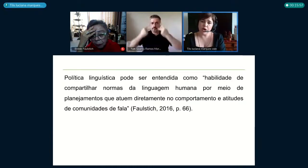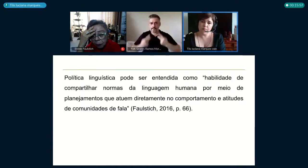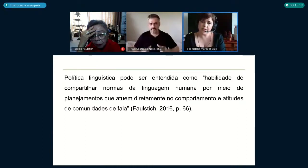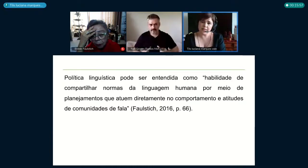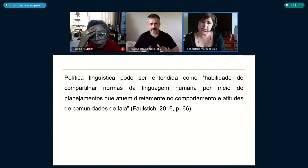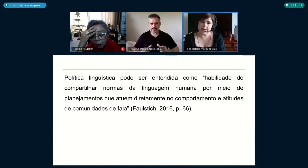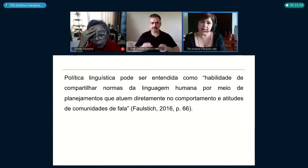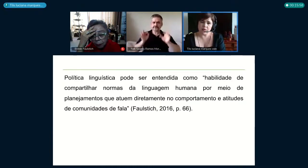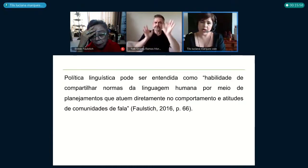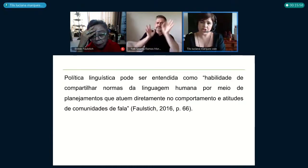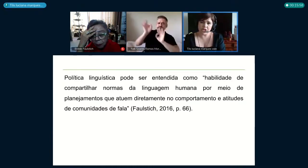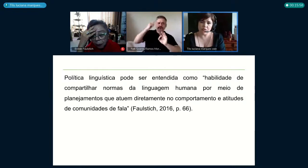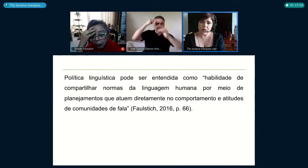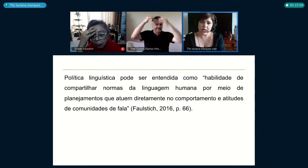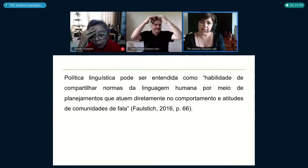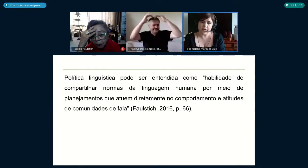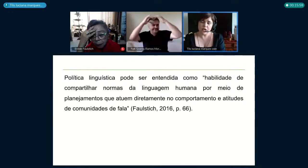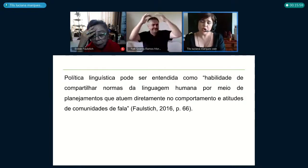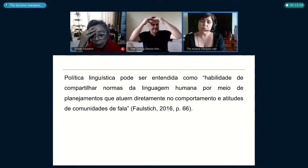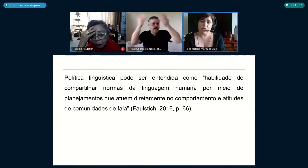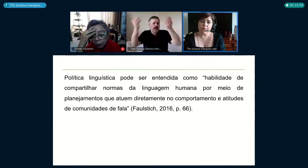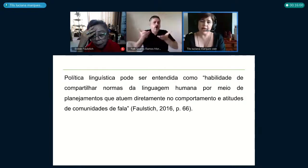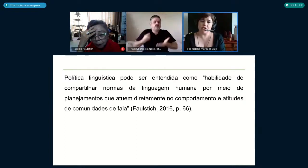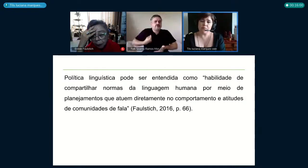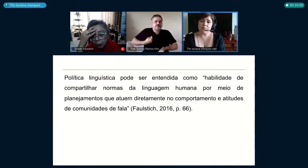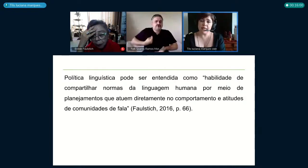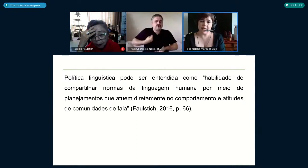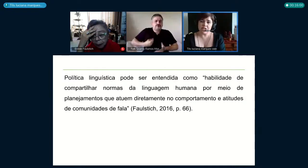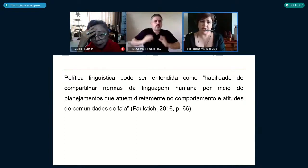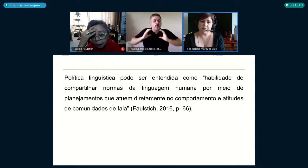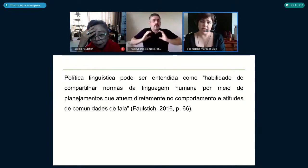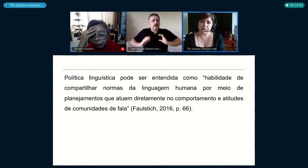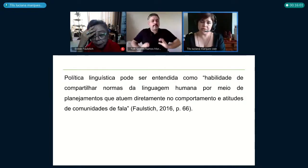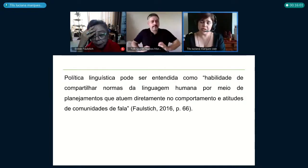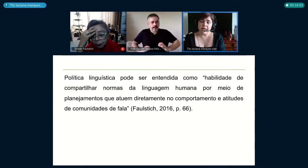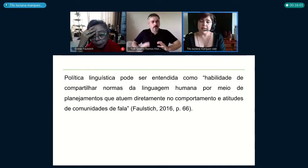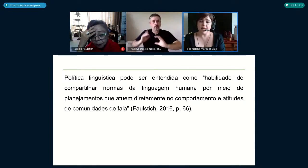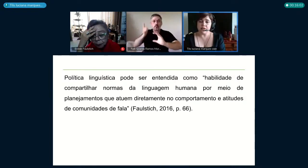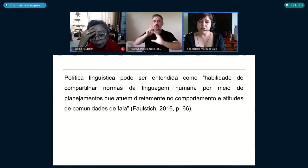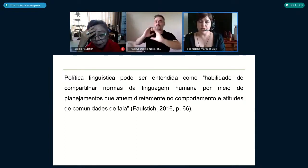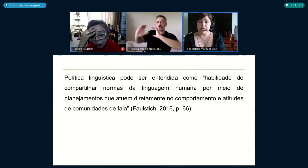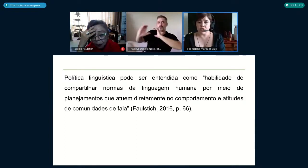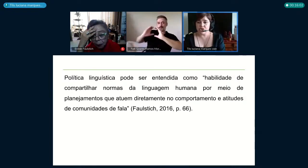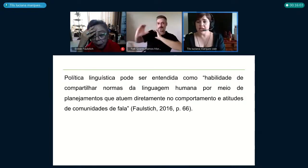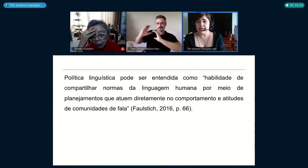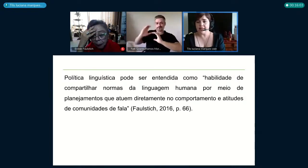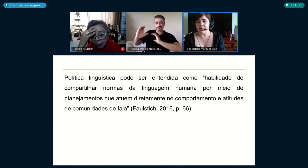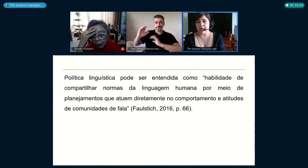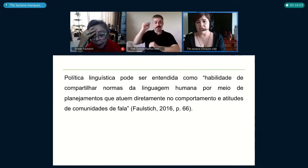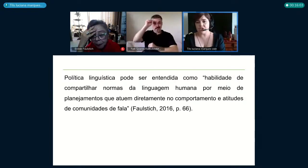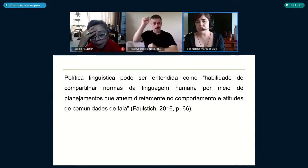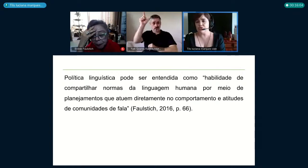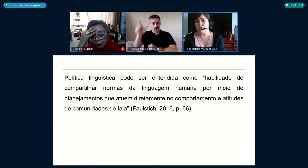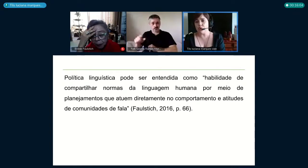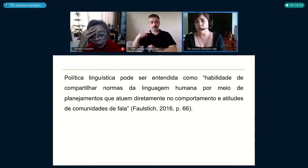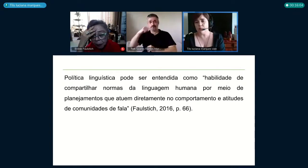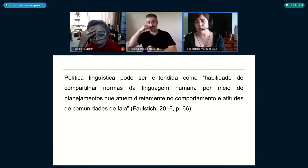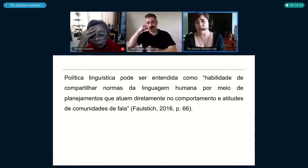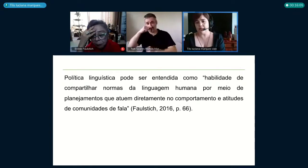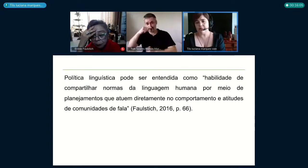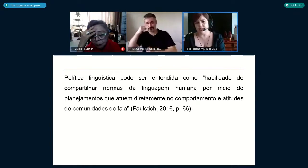compartilhar normas da linguagem humana por meio de planejamentos que atuem diretamente